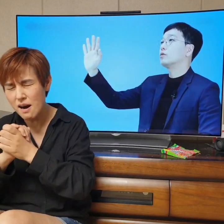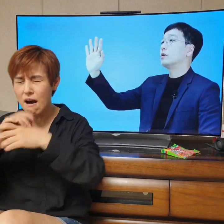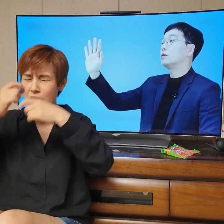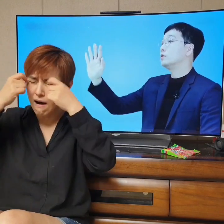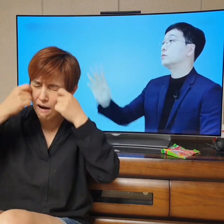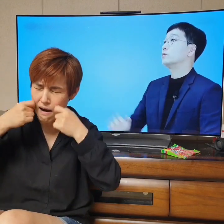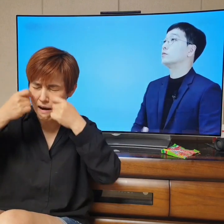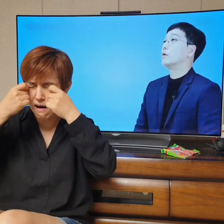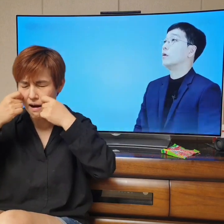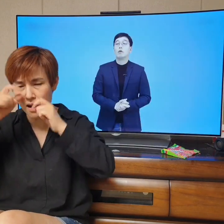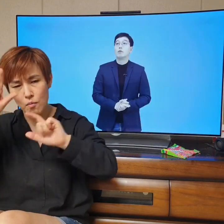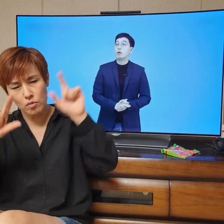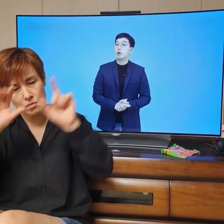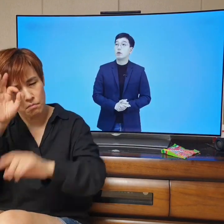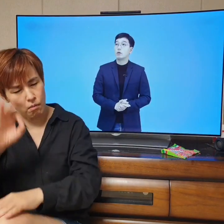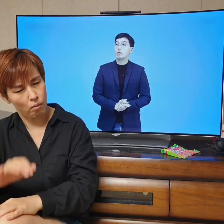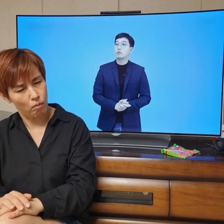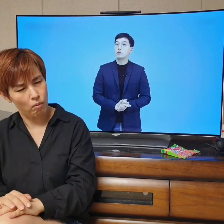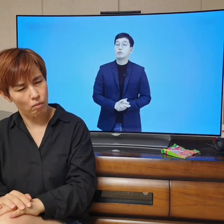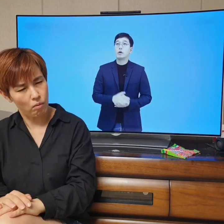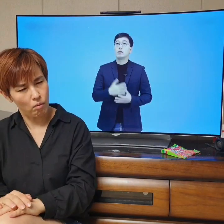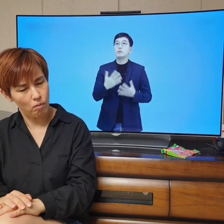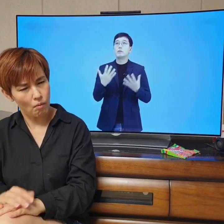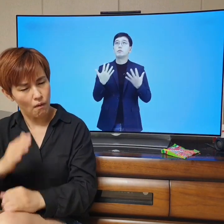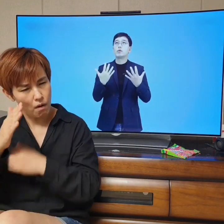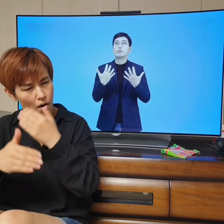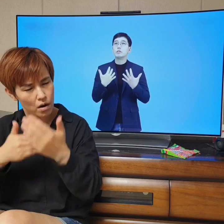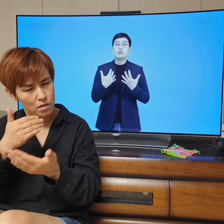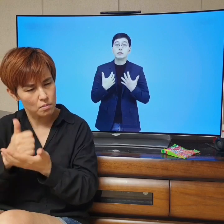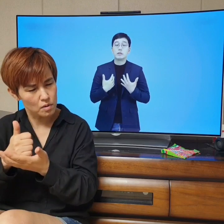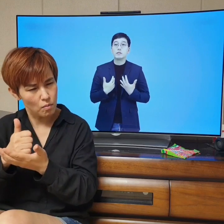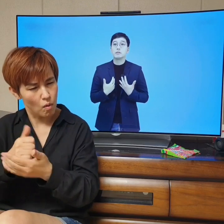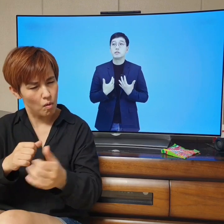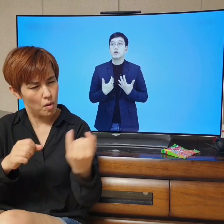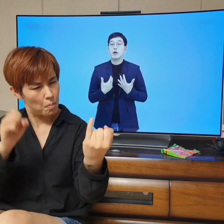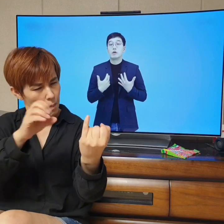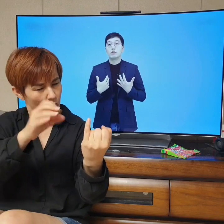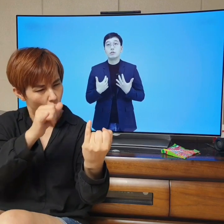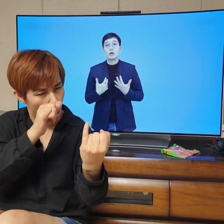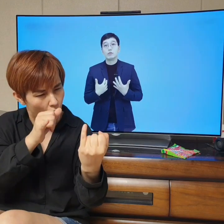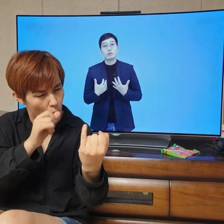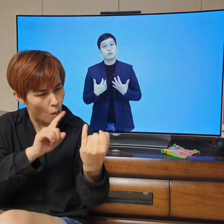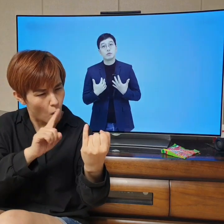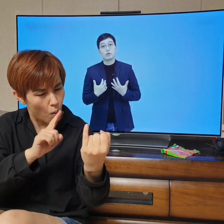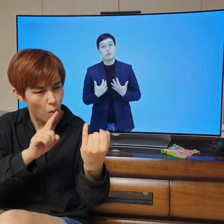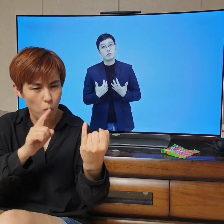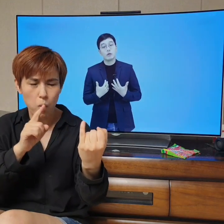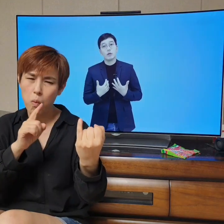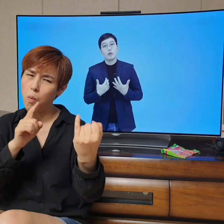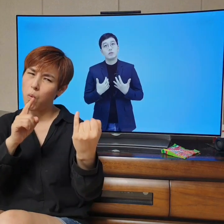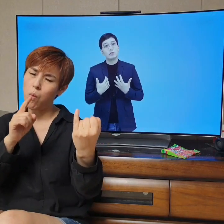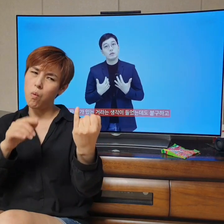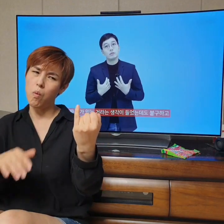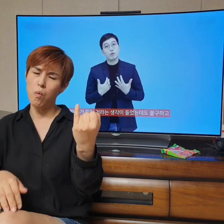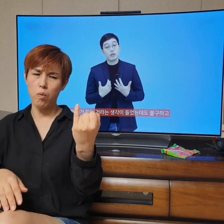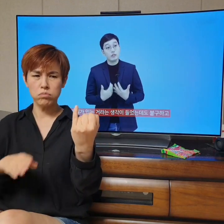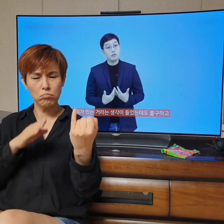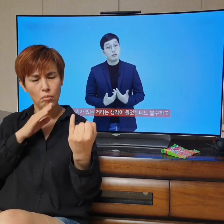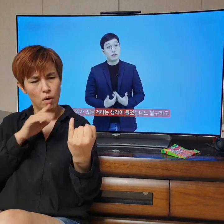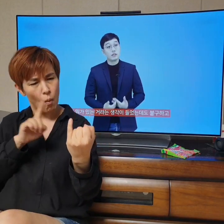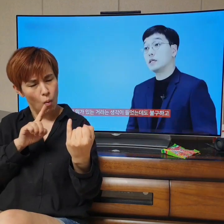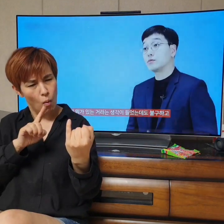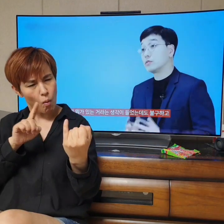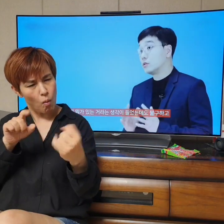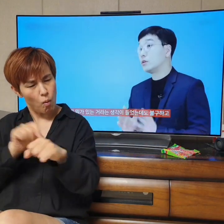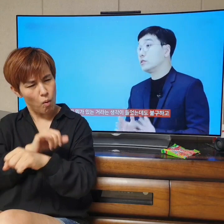이러면서 눈물을 쫙 흘리시면은 진짜 하나님이 뭐라 그러시나 지금 말씀하시나, 그렇지 않고서야 어떻게 저런 진짜 이건 뭐가